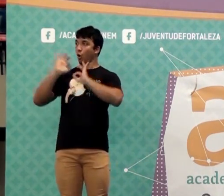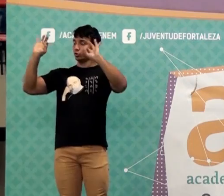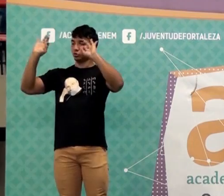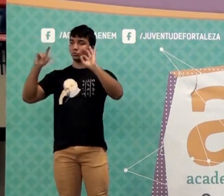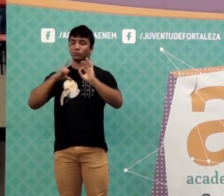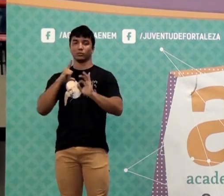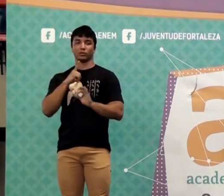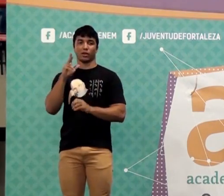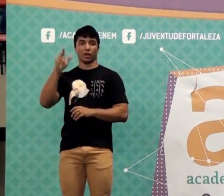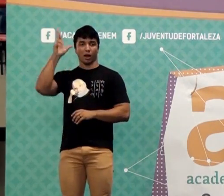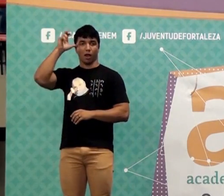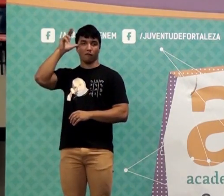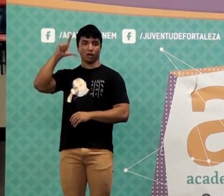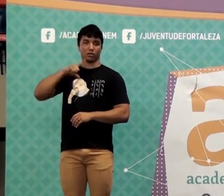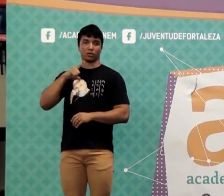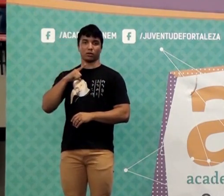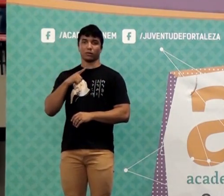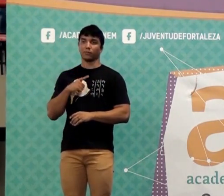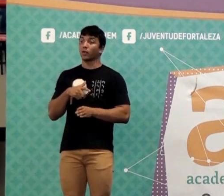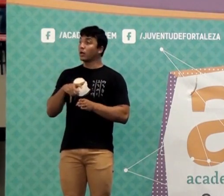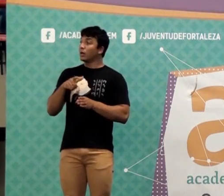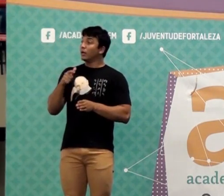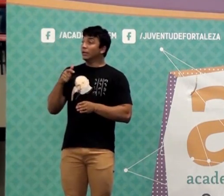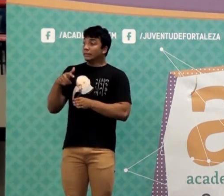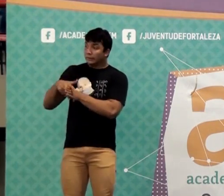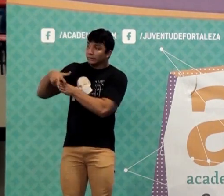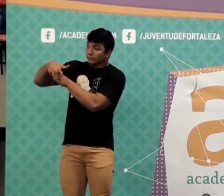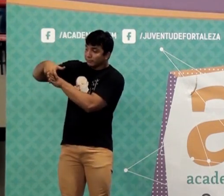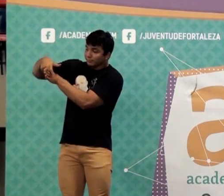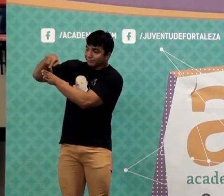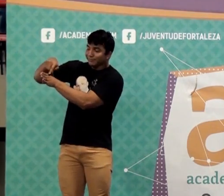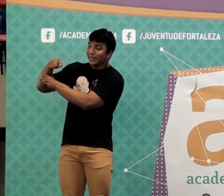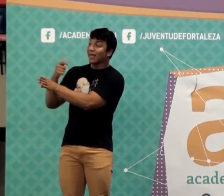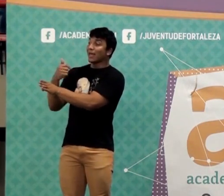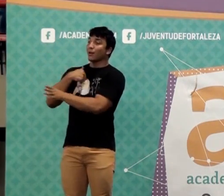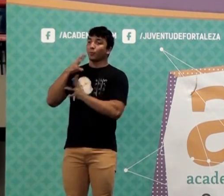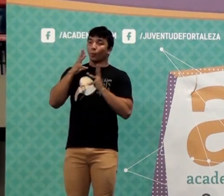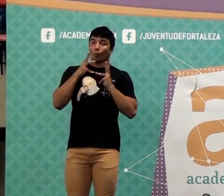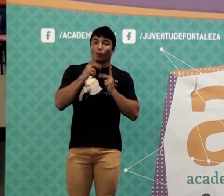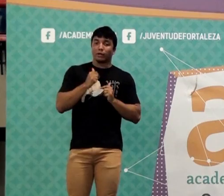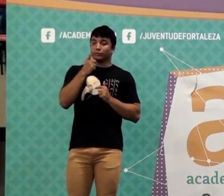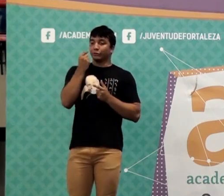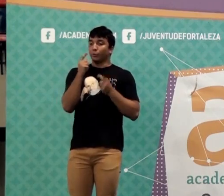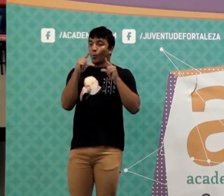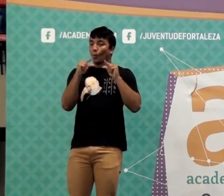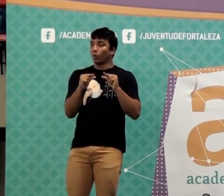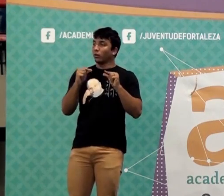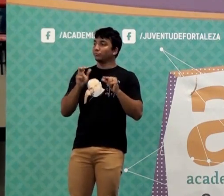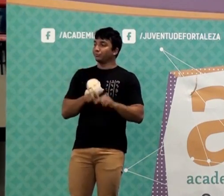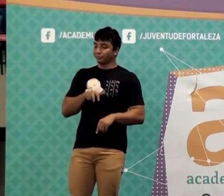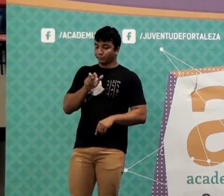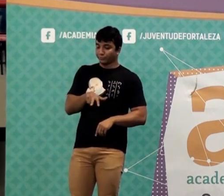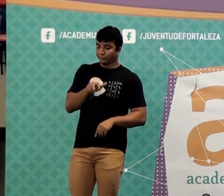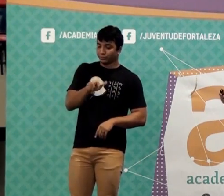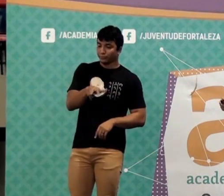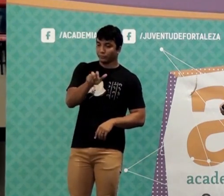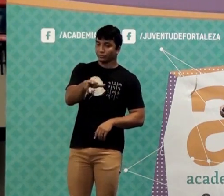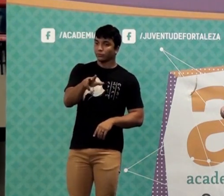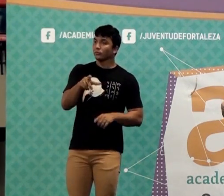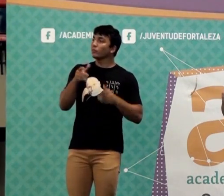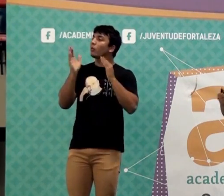Ele tá de cavalo. O liso tá o quê? A pé. E ele foi morar onde? No reino de